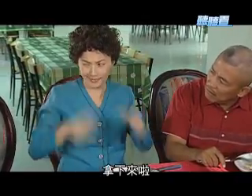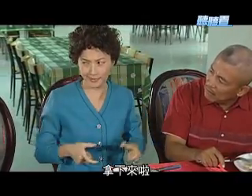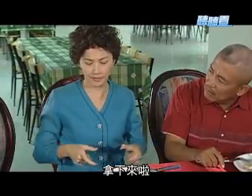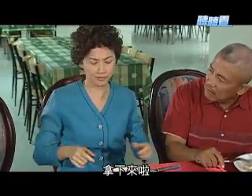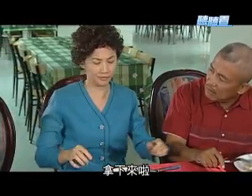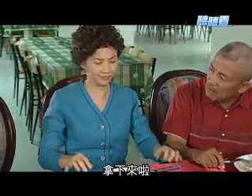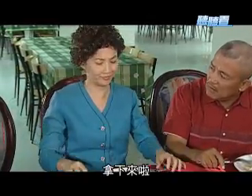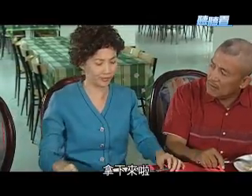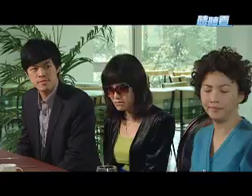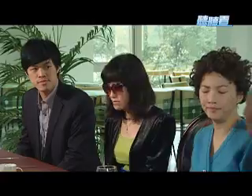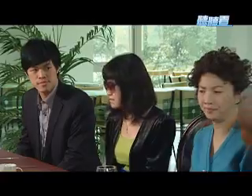卸肥啊